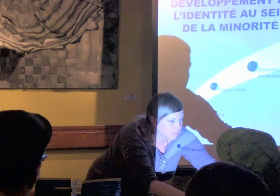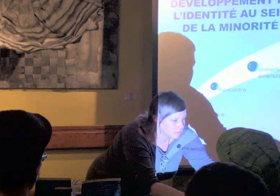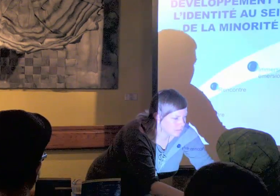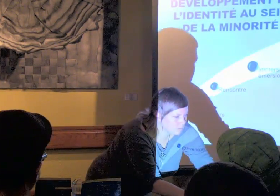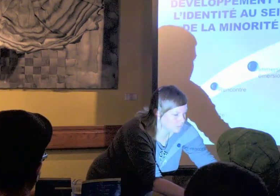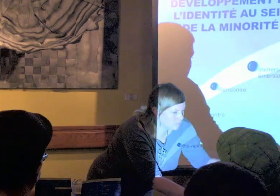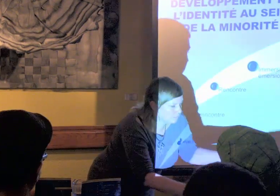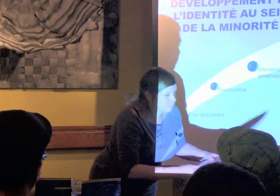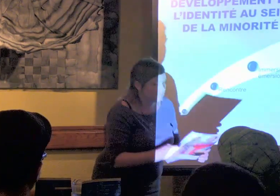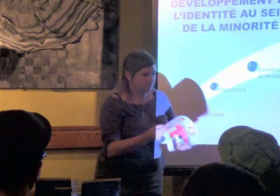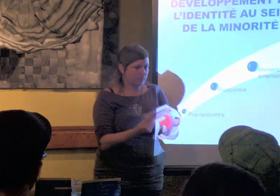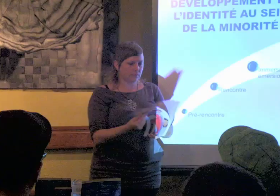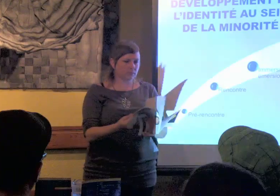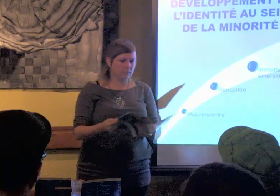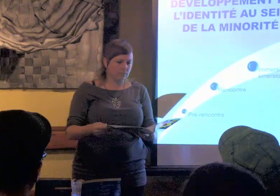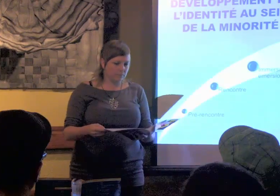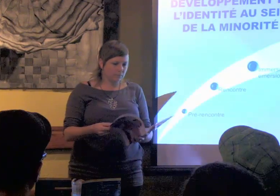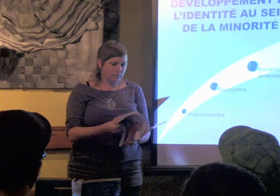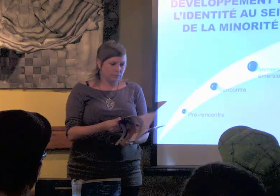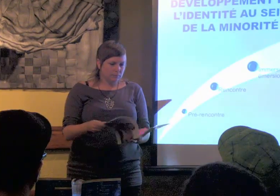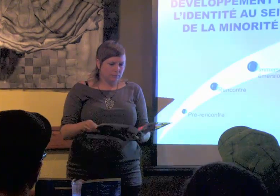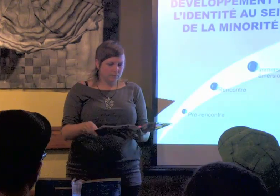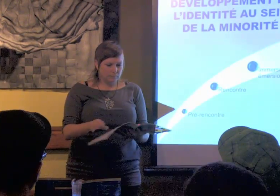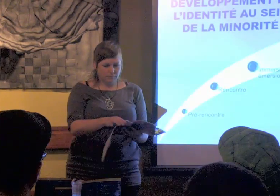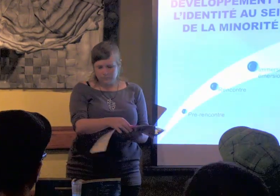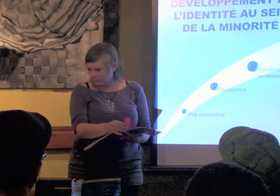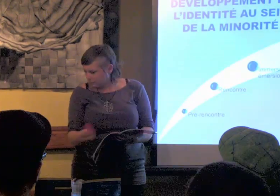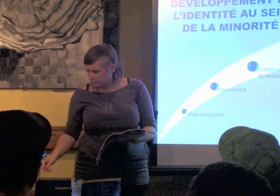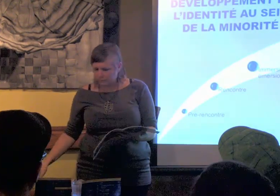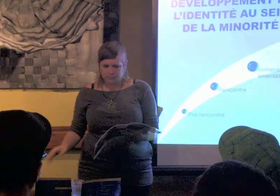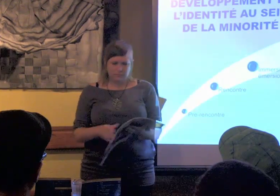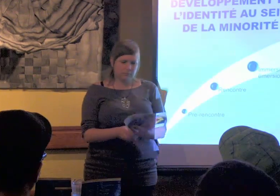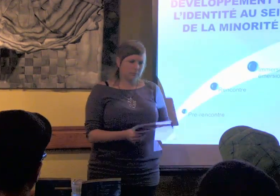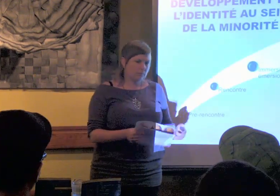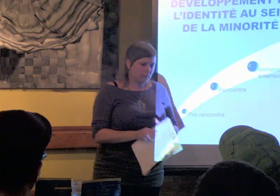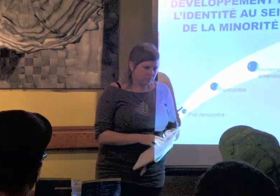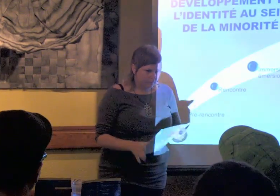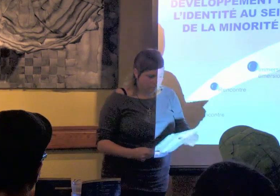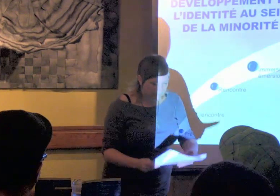super intéressant, excusez-moi, je vais aller chercher quelque chose.